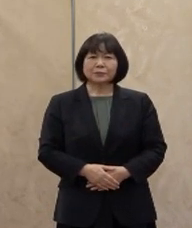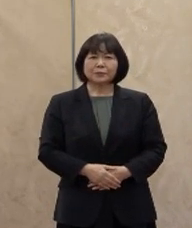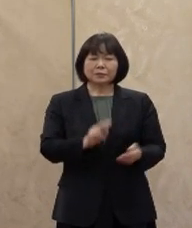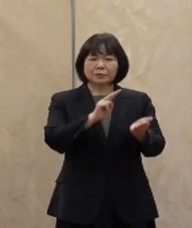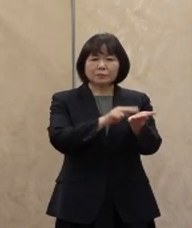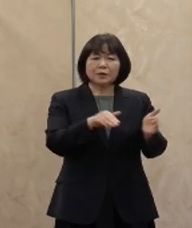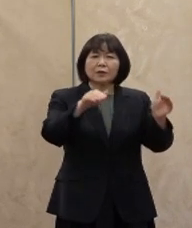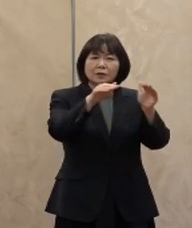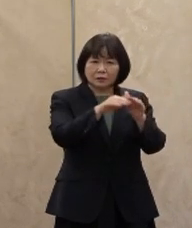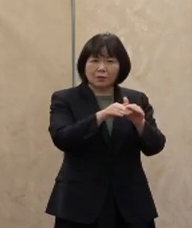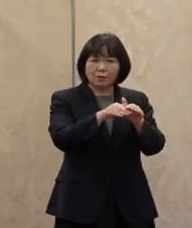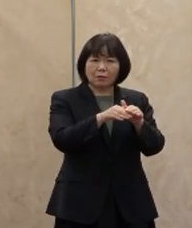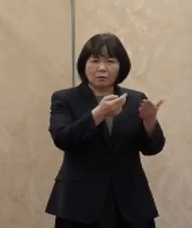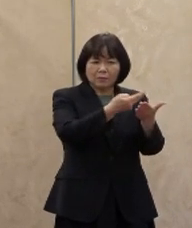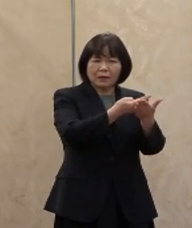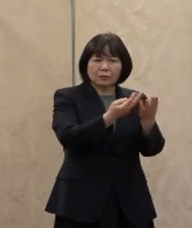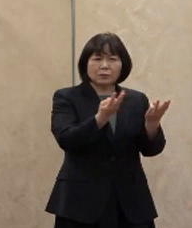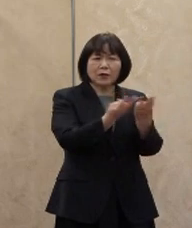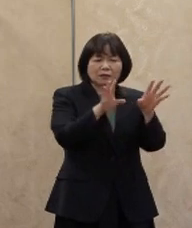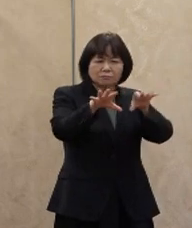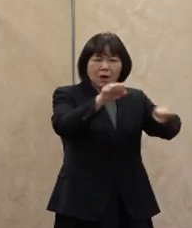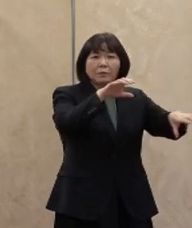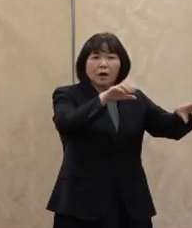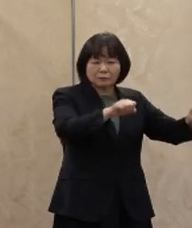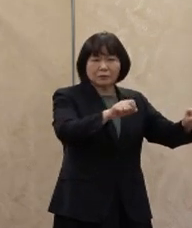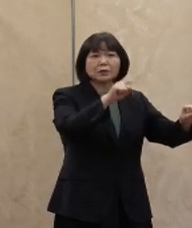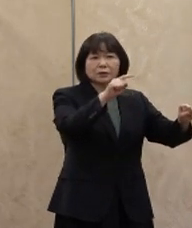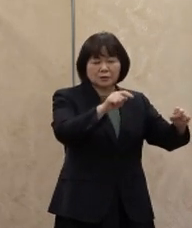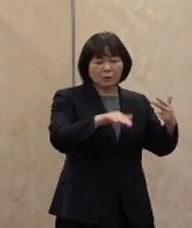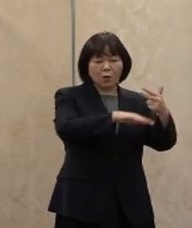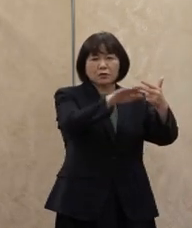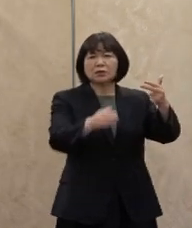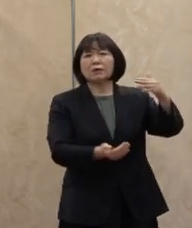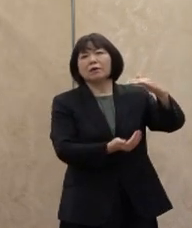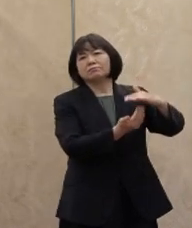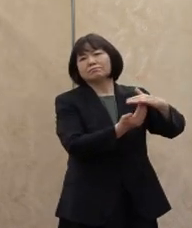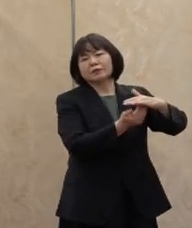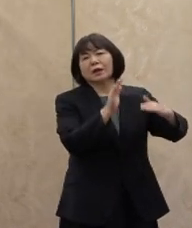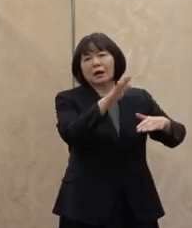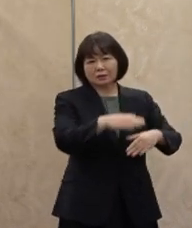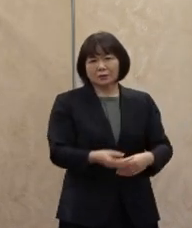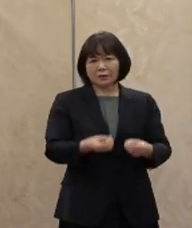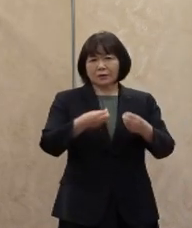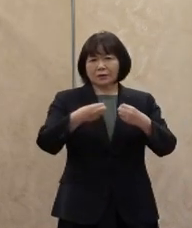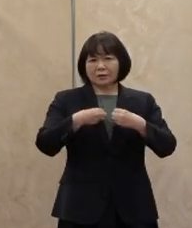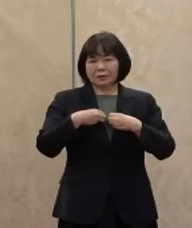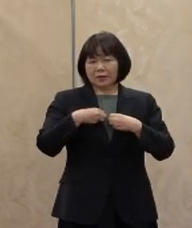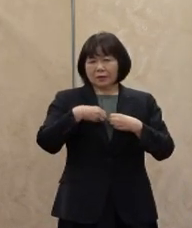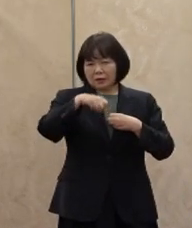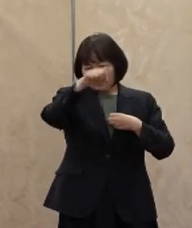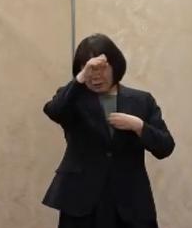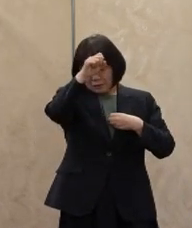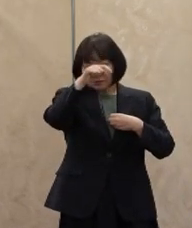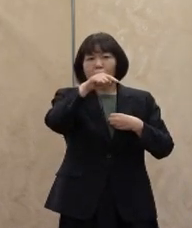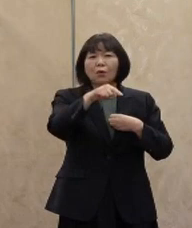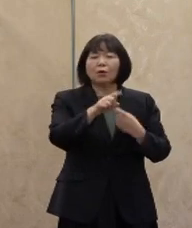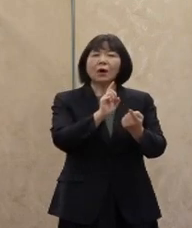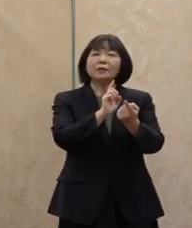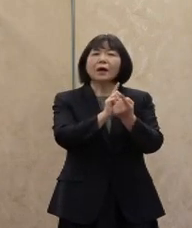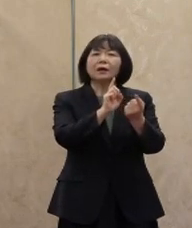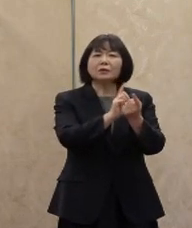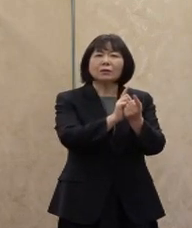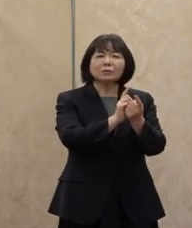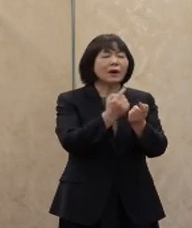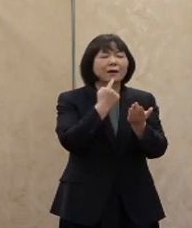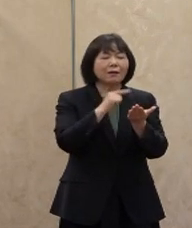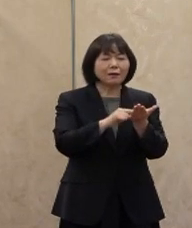療体制を強化してもやはり医療資源というのはもともと有限です。しかもこの感染症というのはもともとやはりその対応するのが